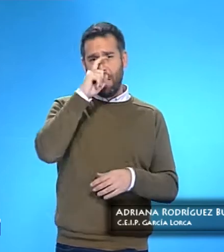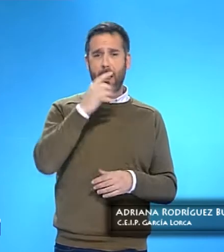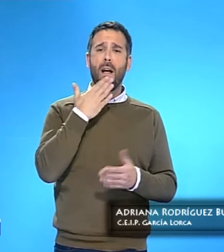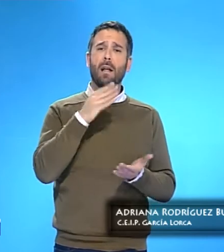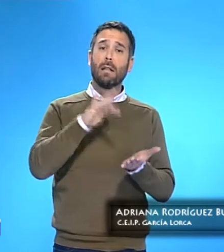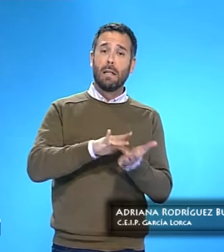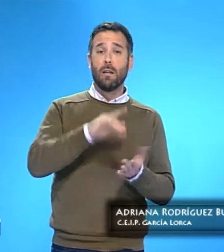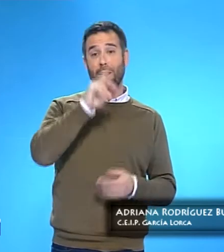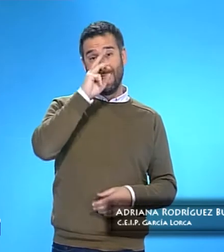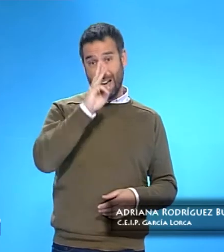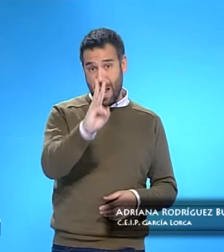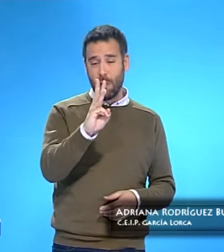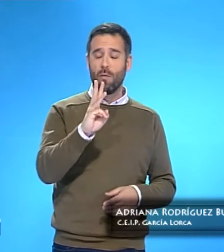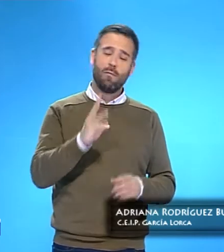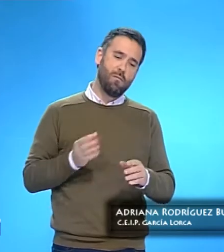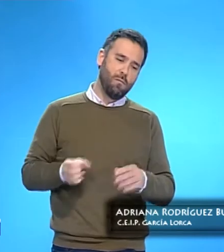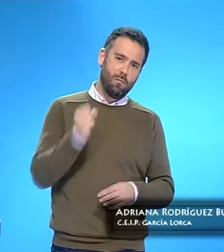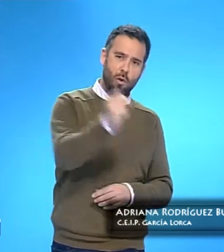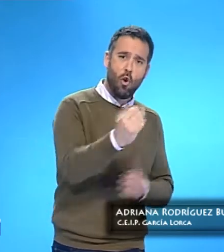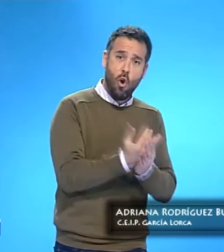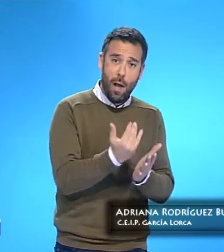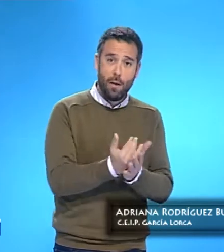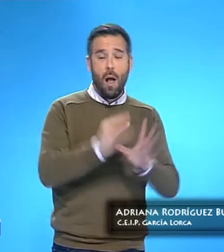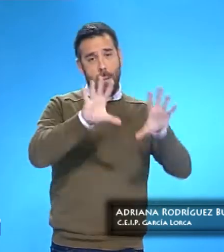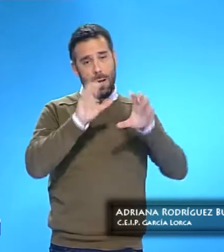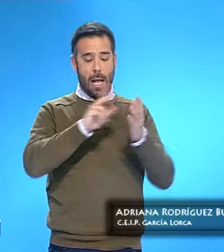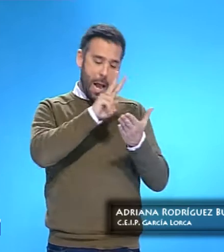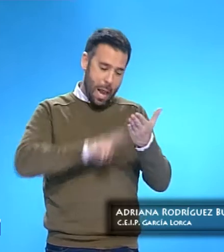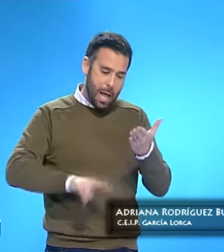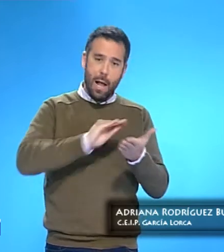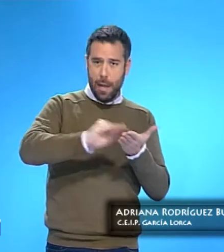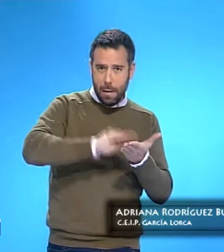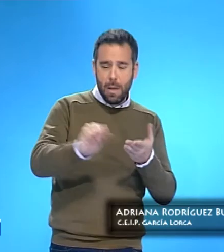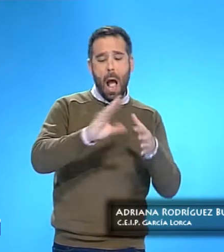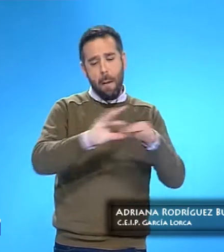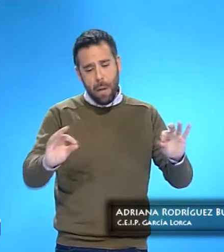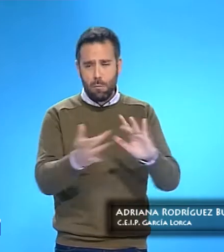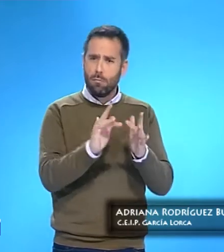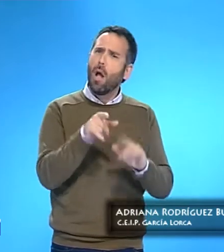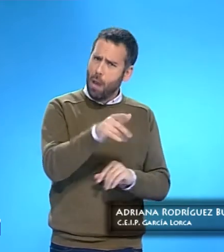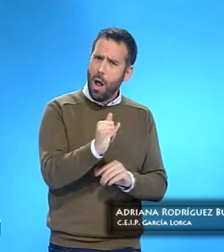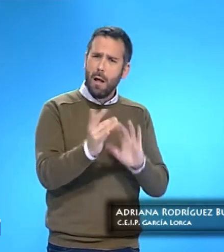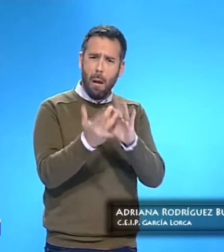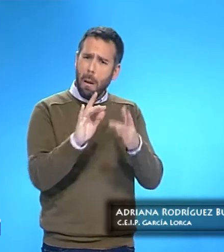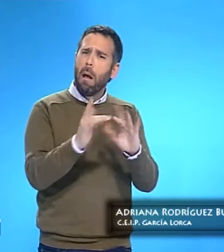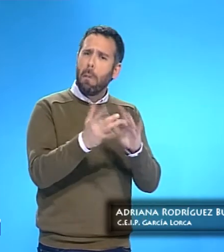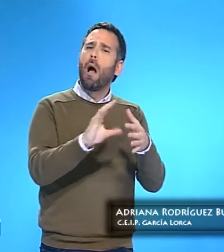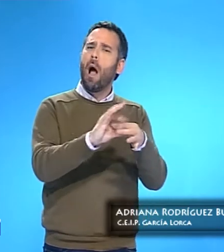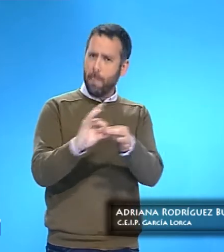cuando cumplió 3 años, su madre le llevó al colegio para que aprendiera a leer, a escribir y a relacionarse con más personas. Allí tuvo